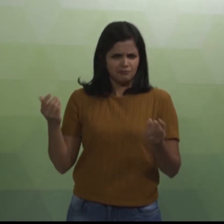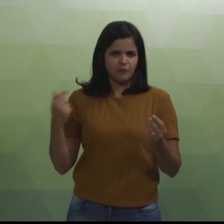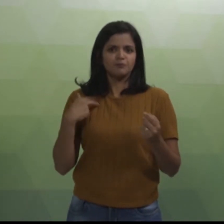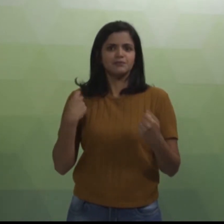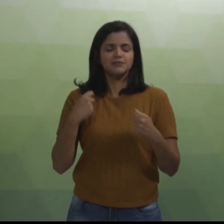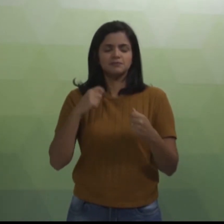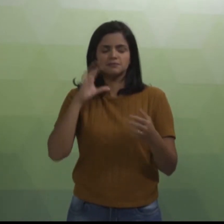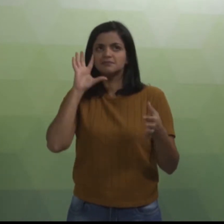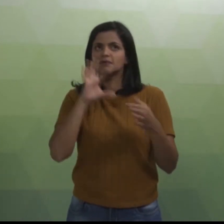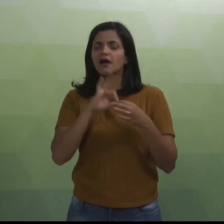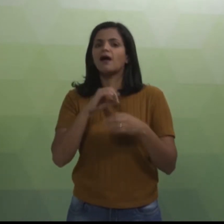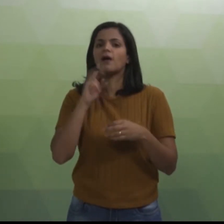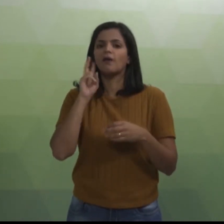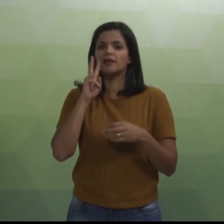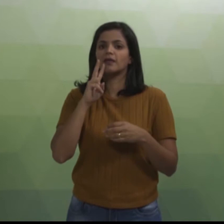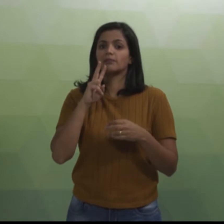esses referentes de lugar? Não.